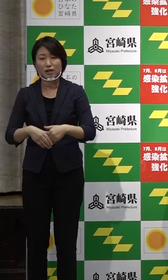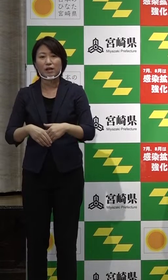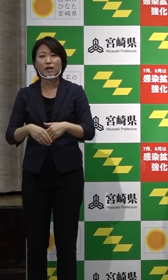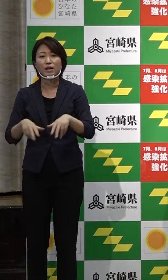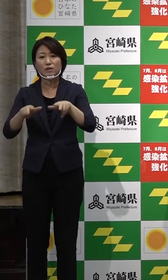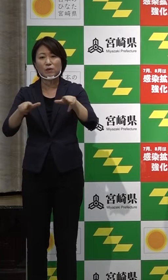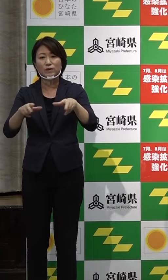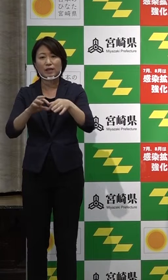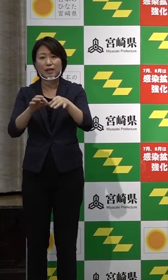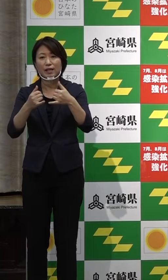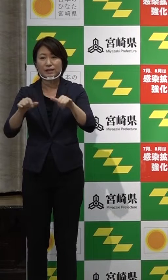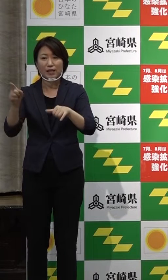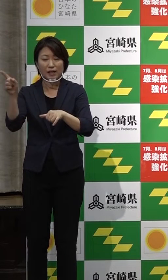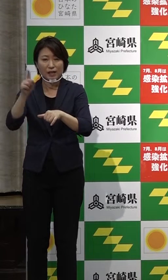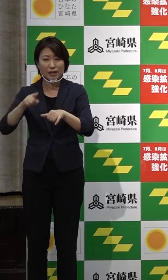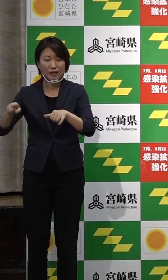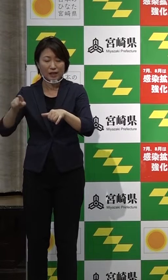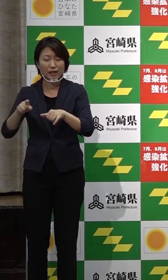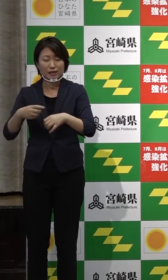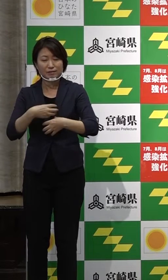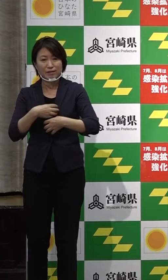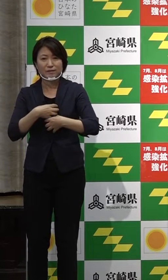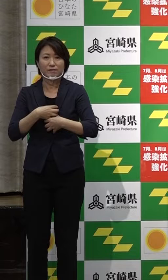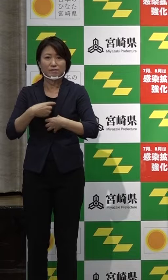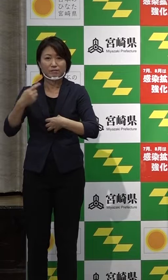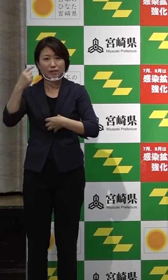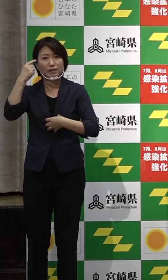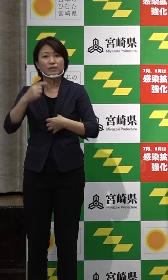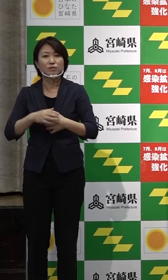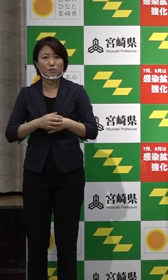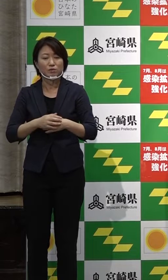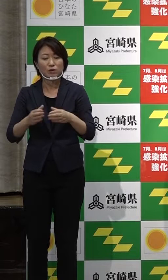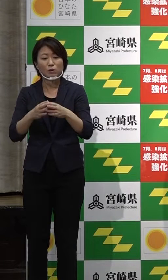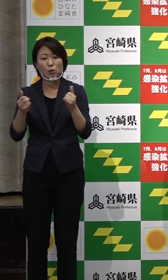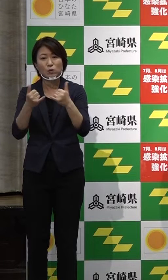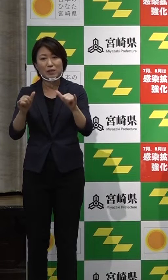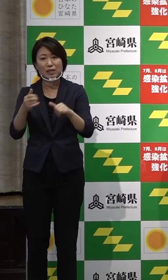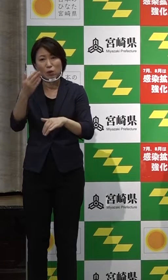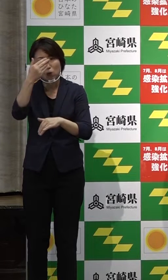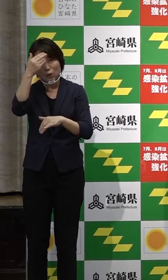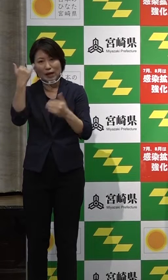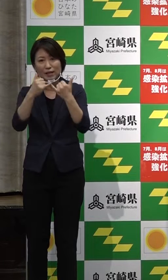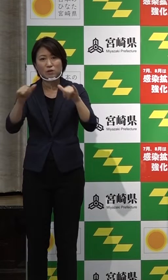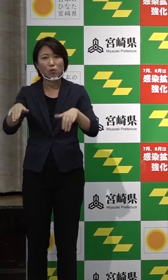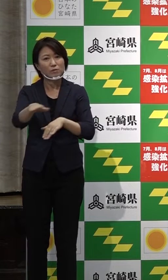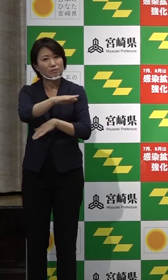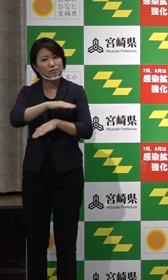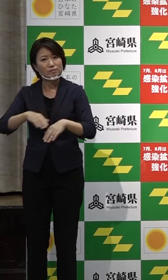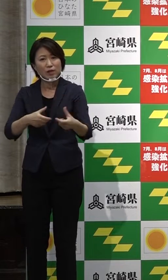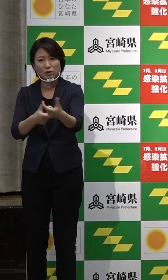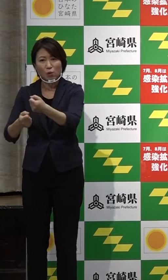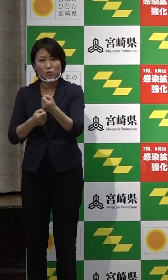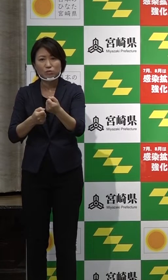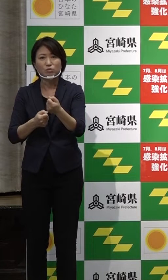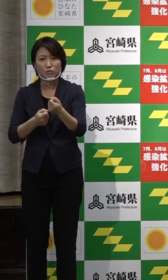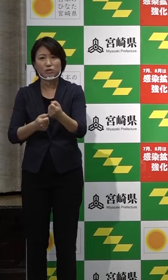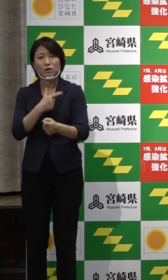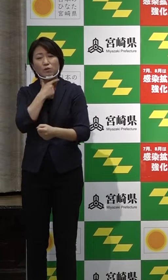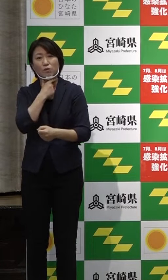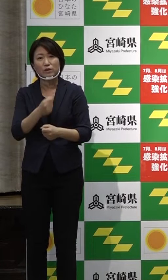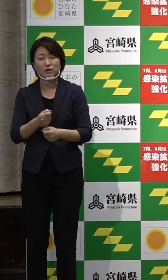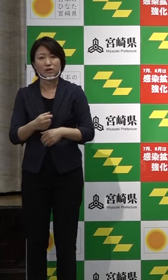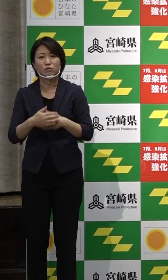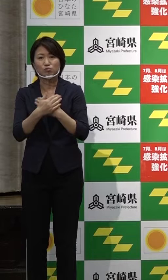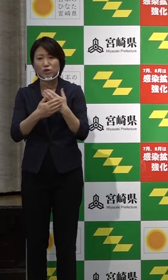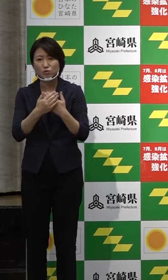っているのと同じような危機感を全国民、特に若い世代も含めて共有をしていただくことが大変